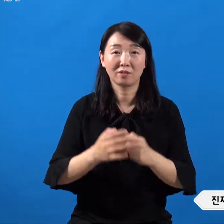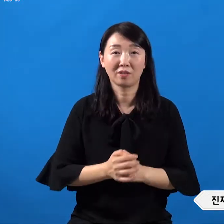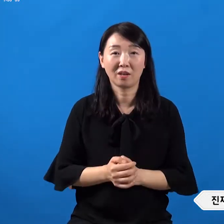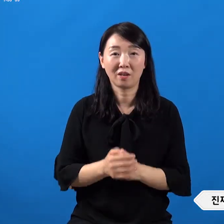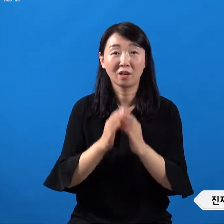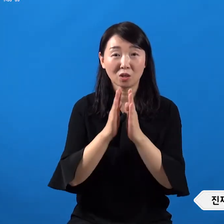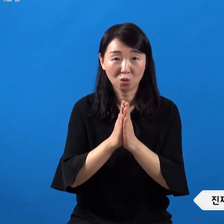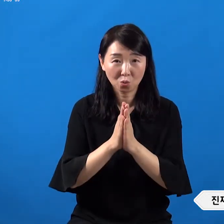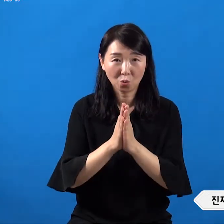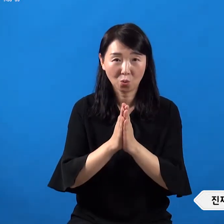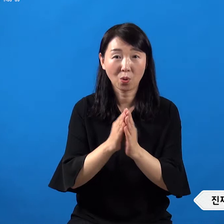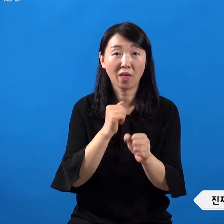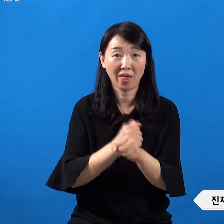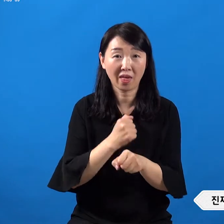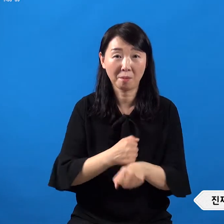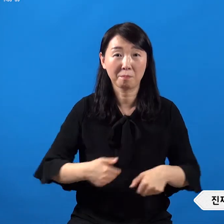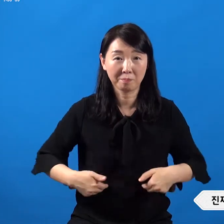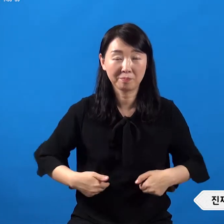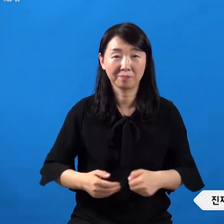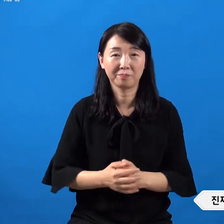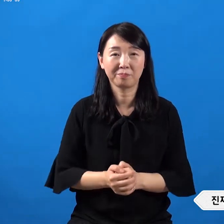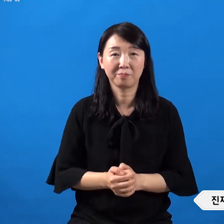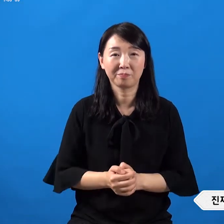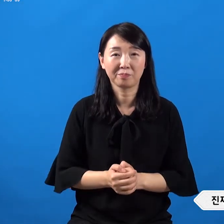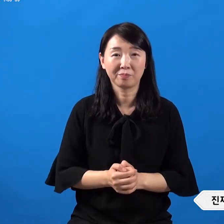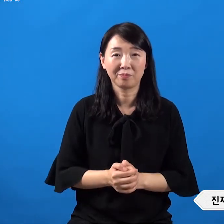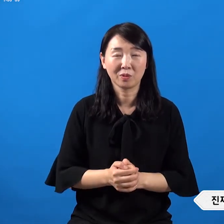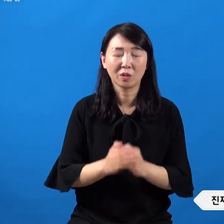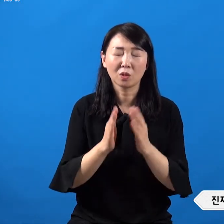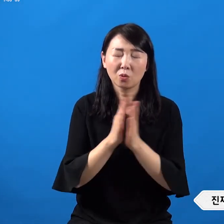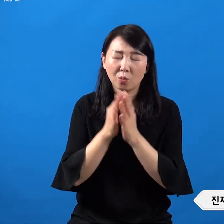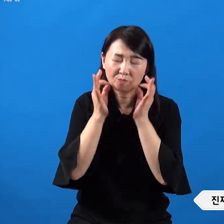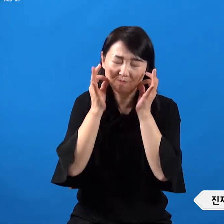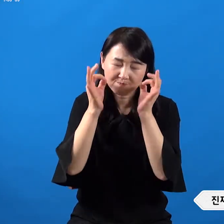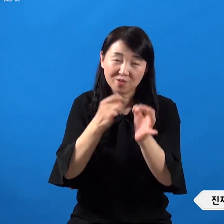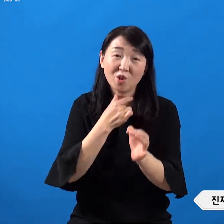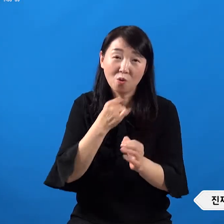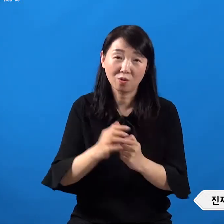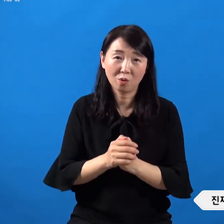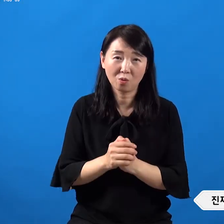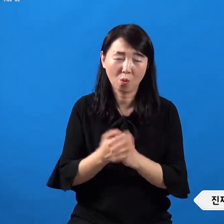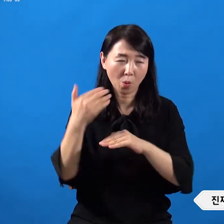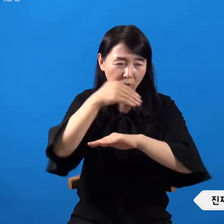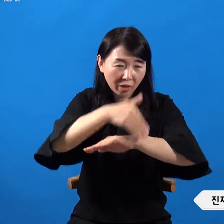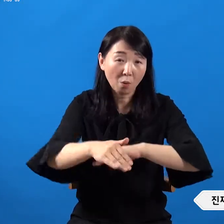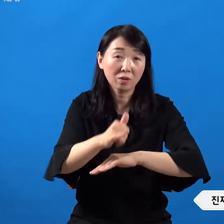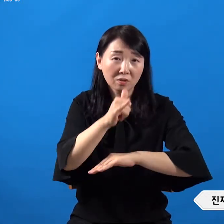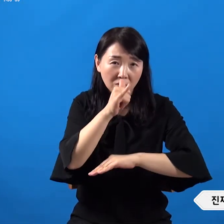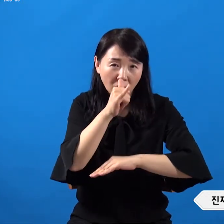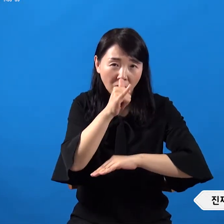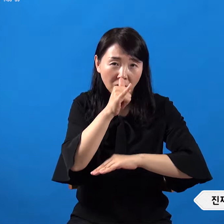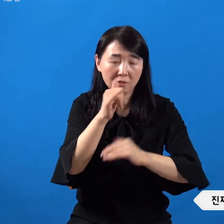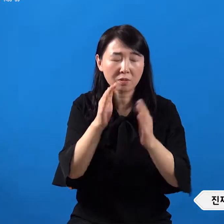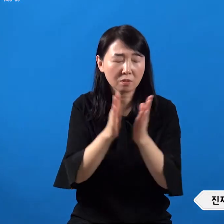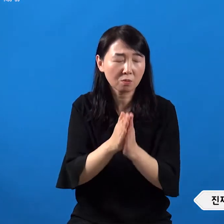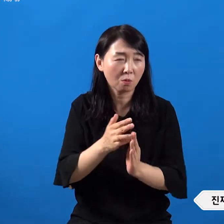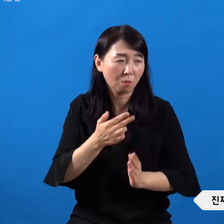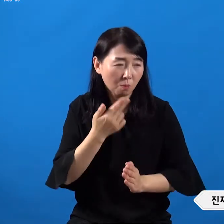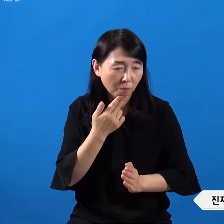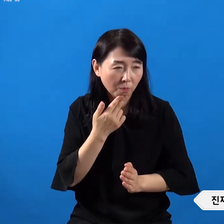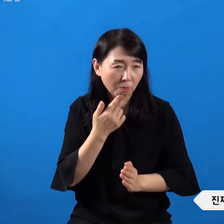번째로 기도해야 합니다. 기도를 갈망하고 기도를 계획한다 할지라도